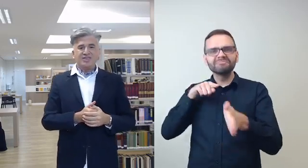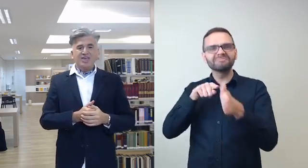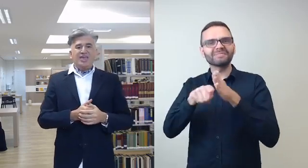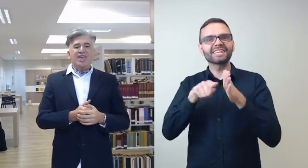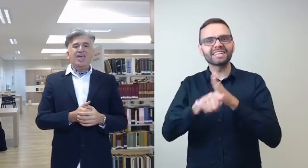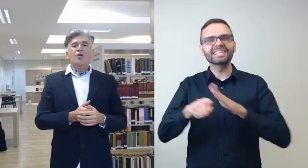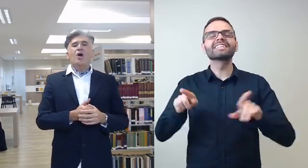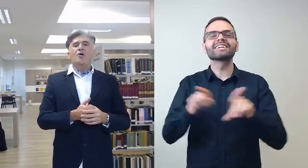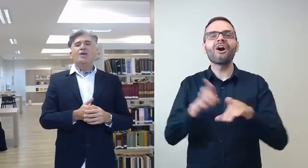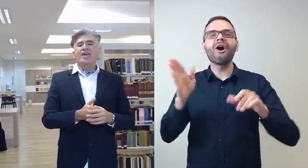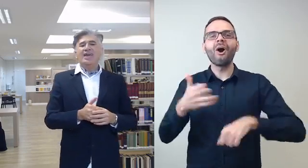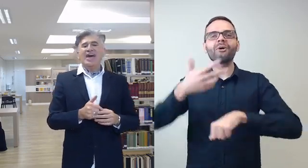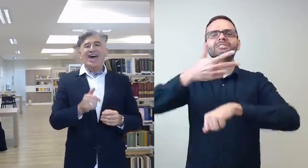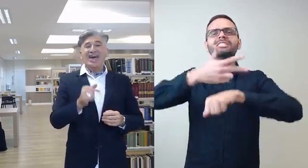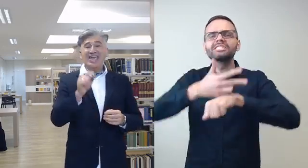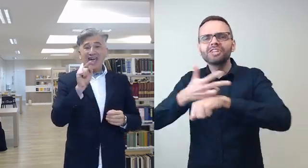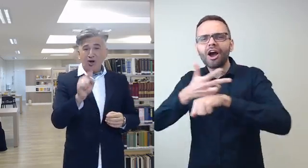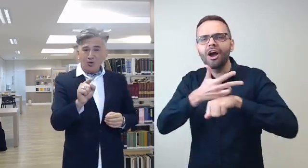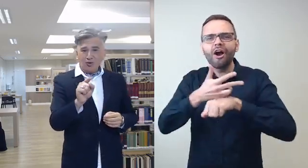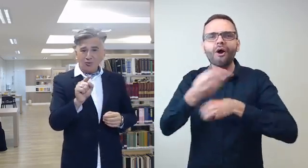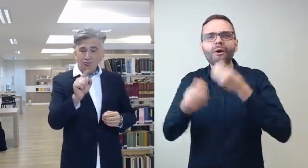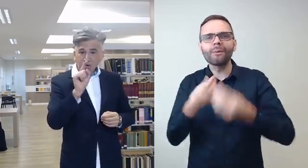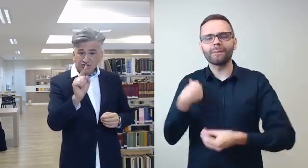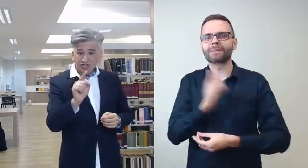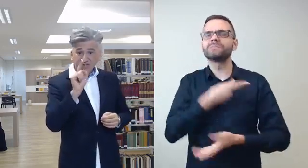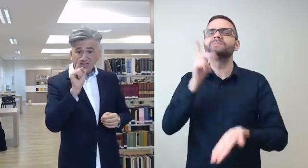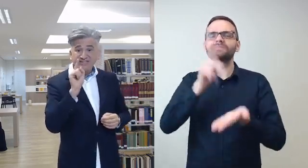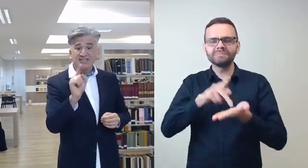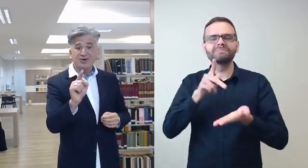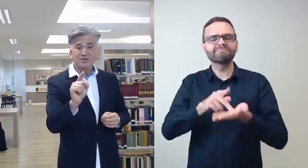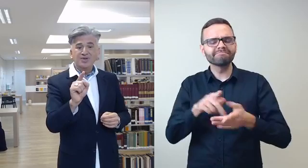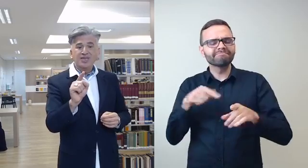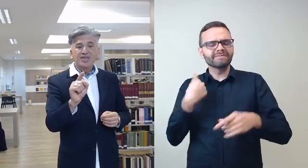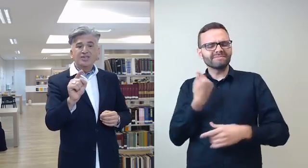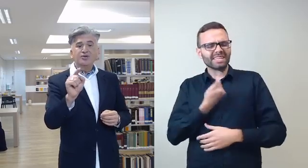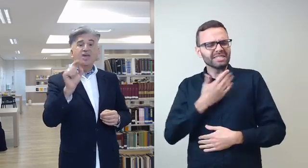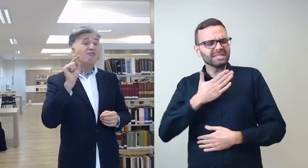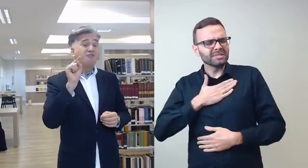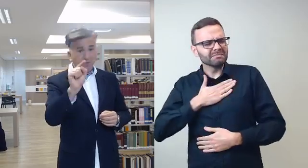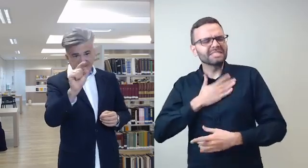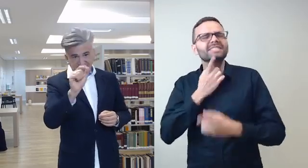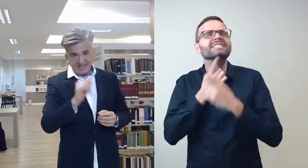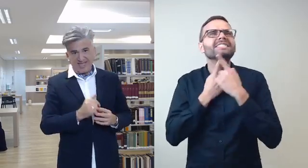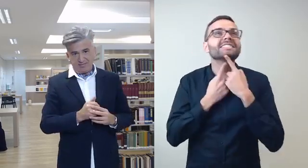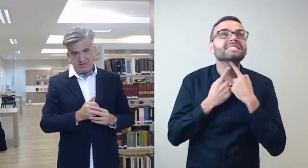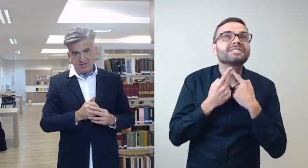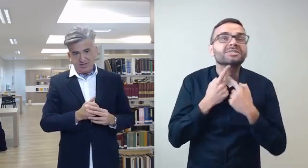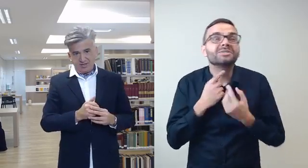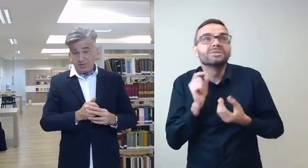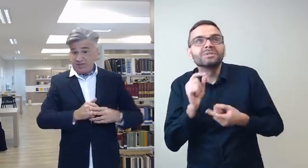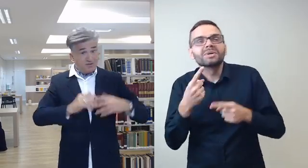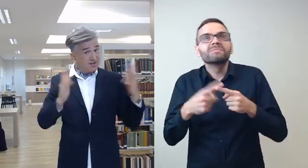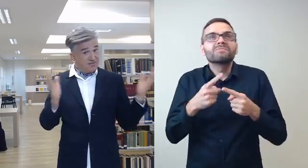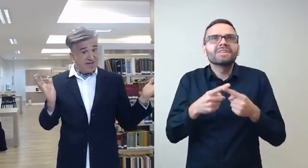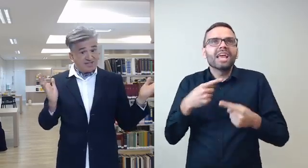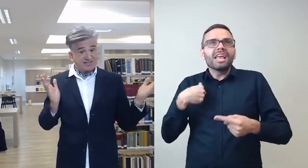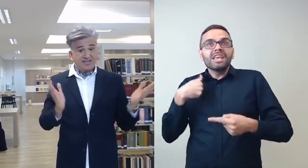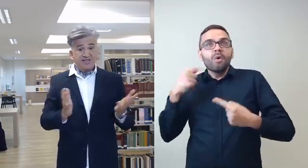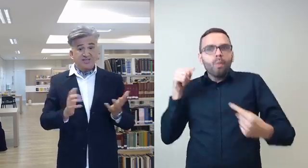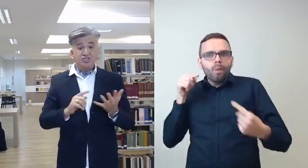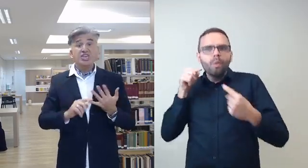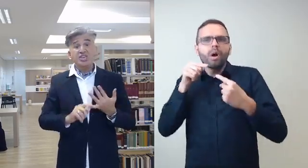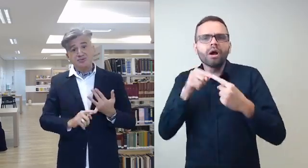live é: qual é a real motivação que o levou a ser intérprete? Poderiam ser